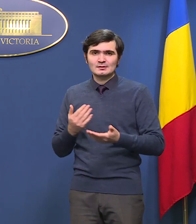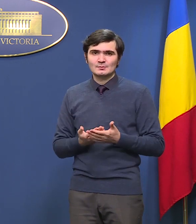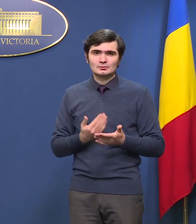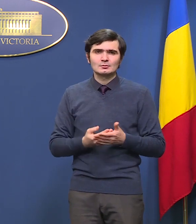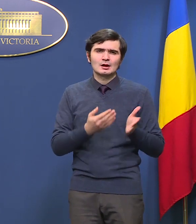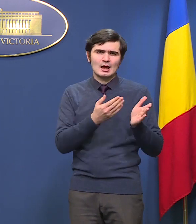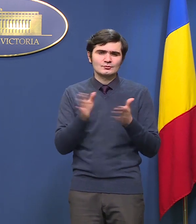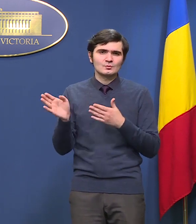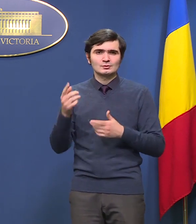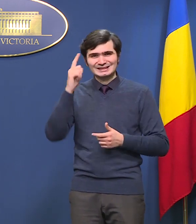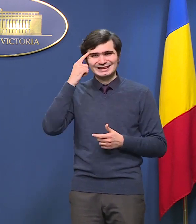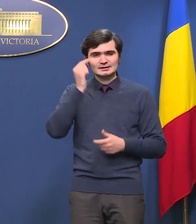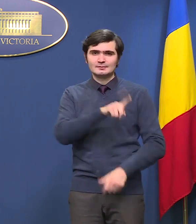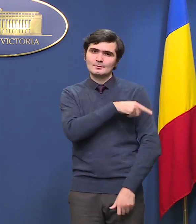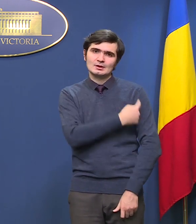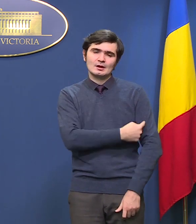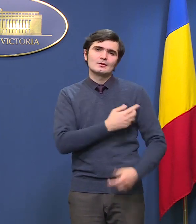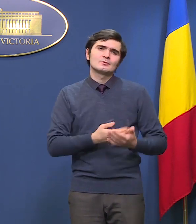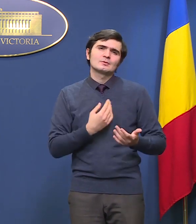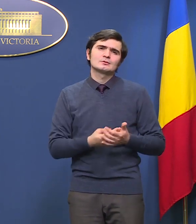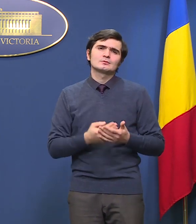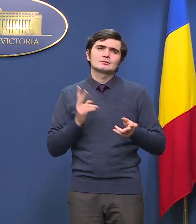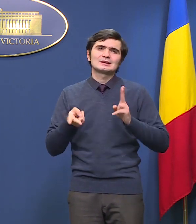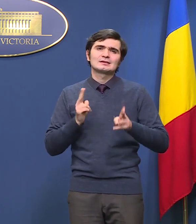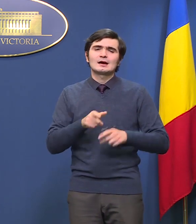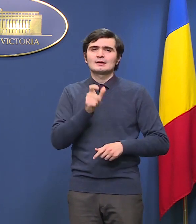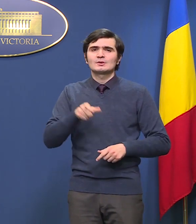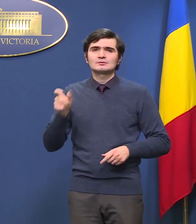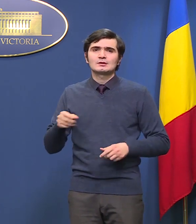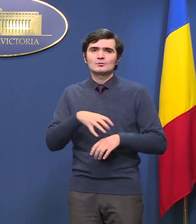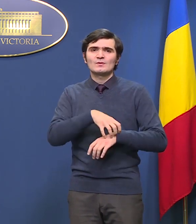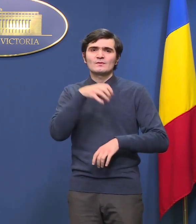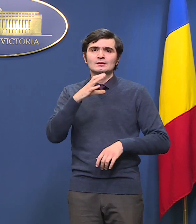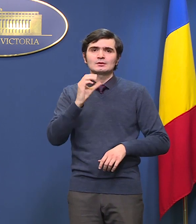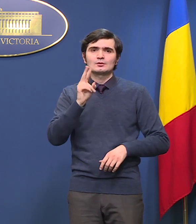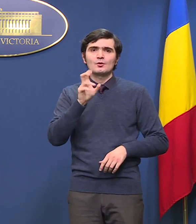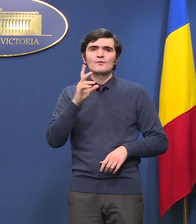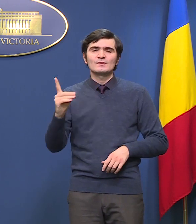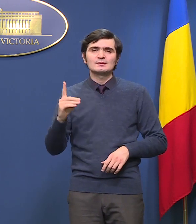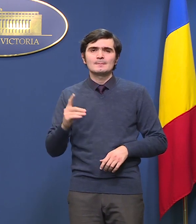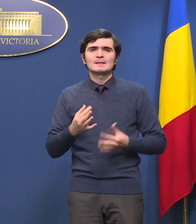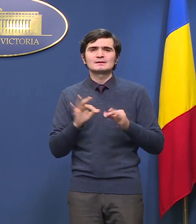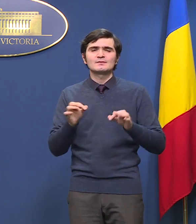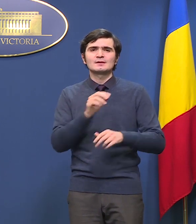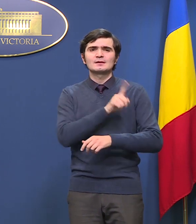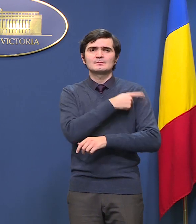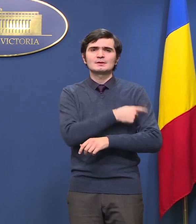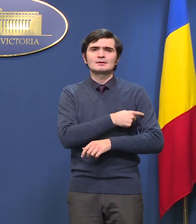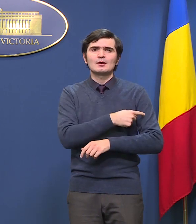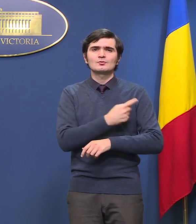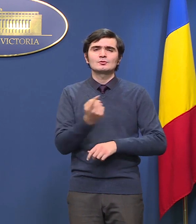ca spitalul pentru tratarea persoanelor infectate cu COVID să fie spitalul din Roman, dar în